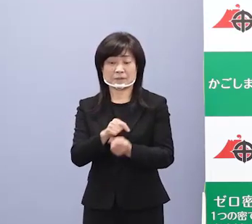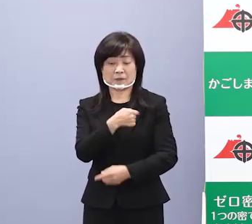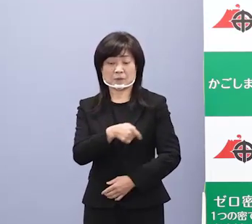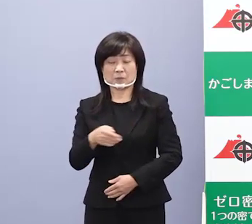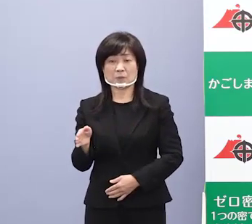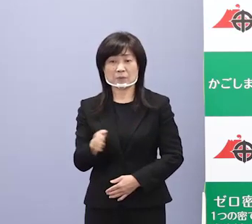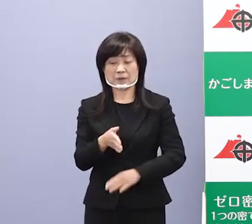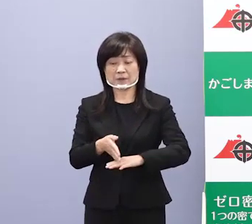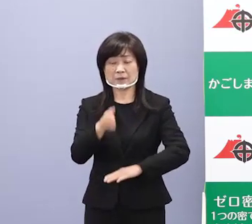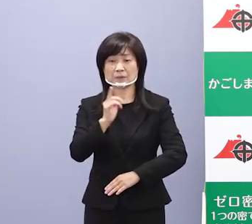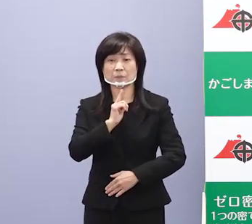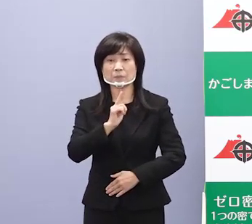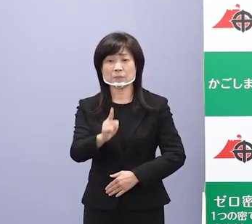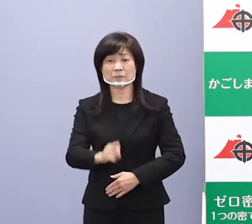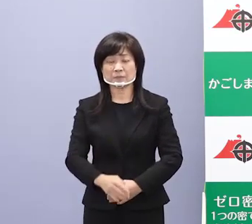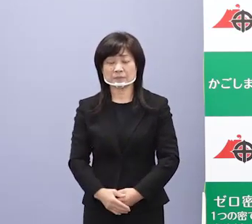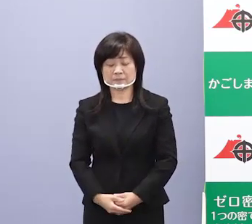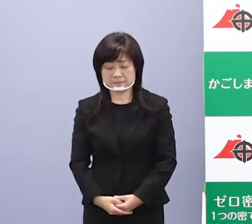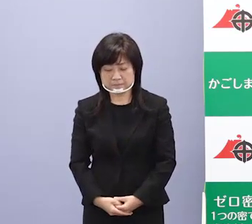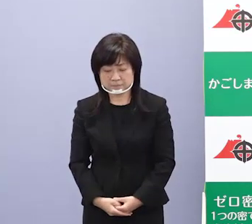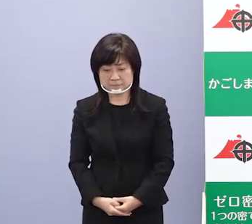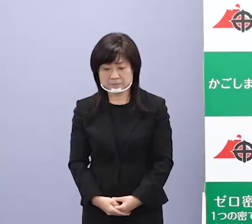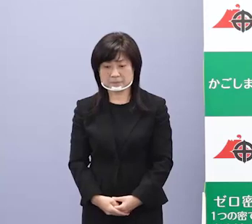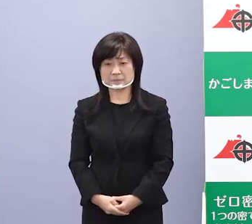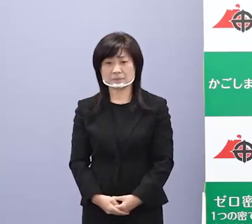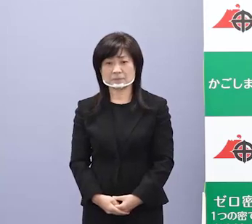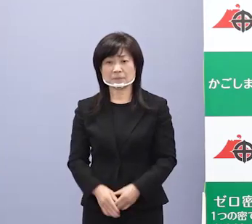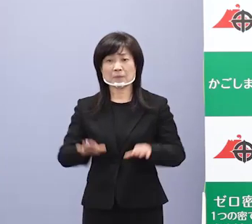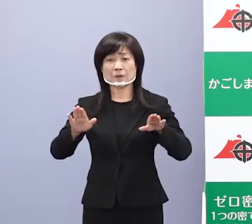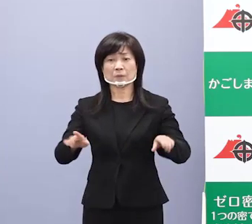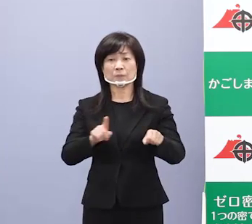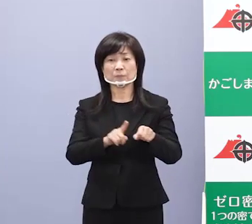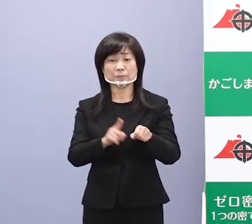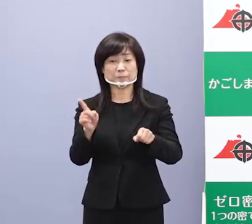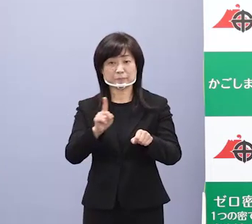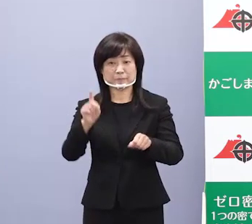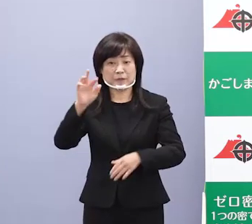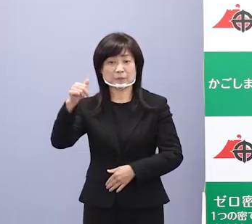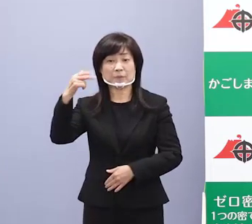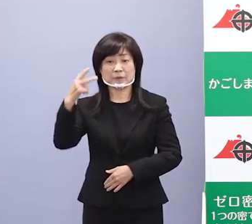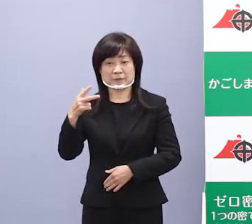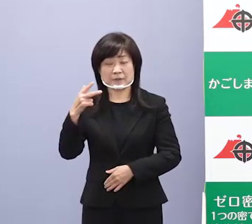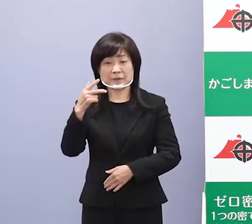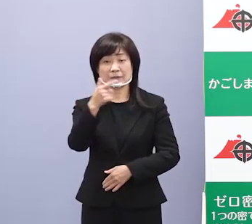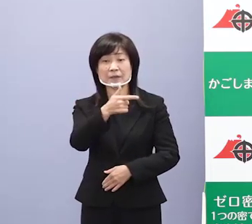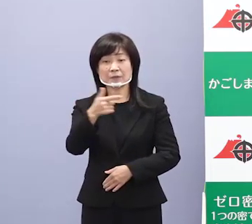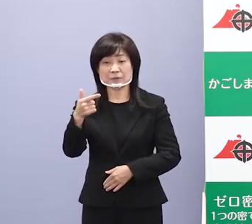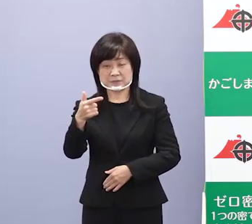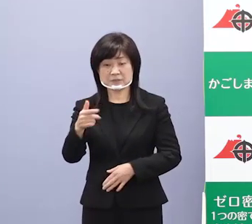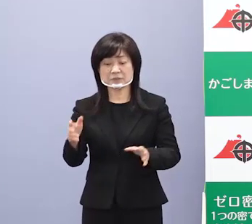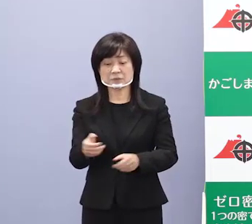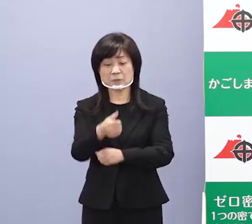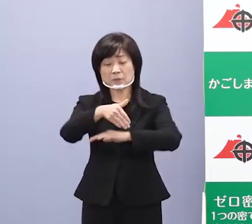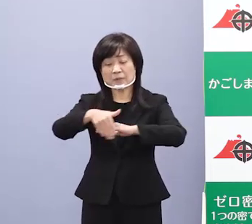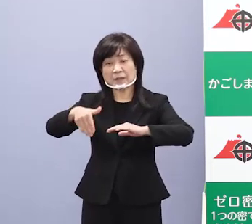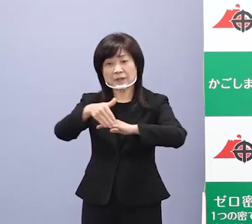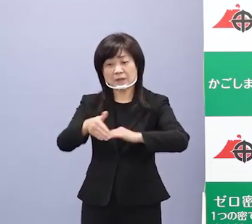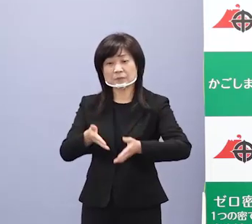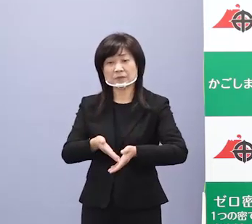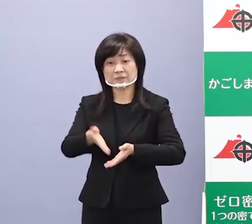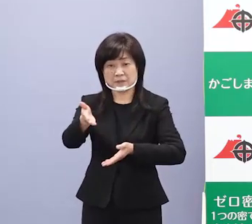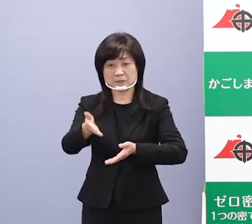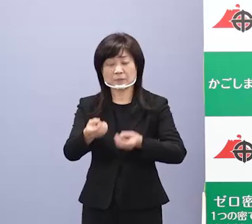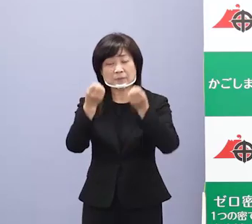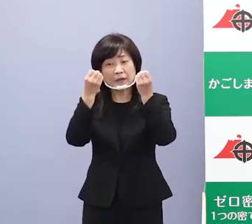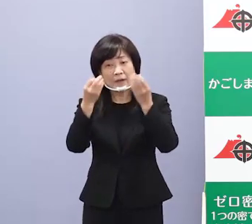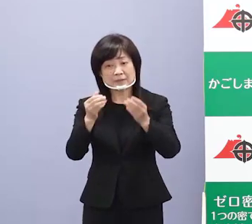から感謝申し上げます。また今年は本市の第6次総合計画がスタートし、新たな時